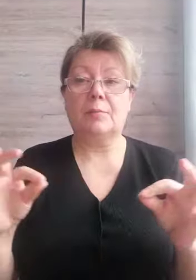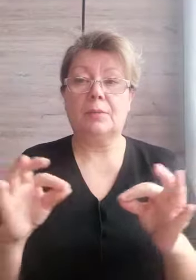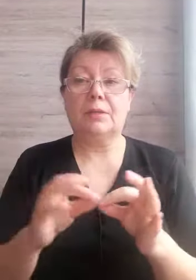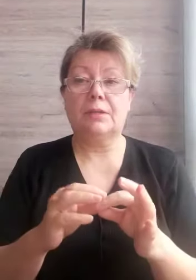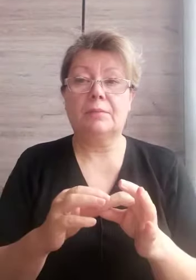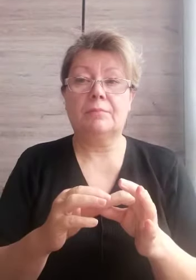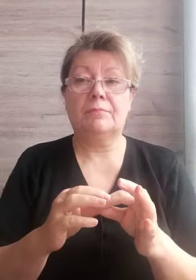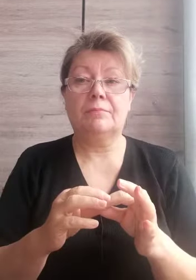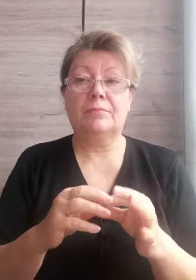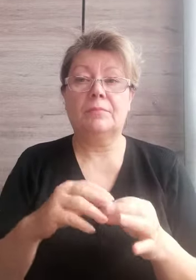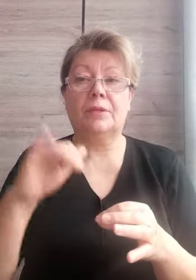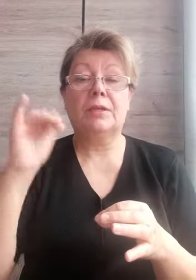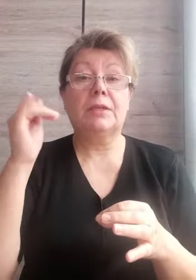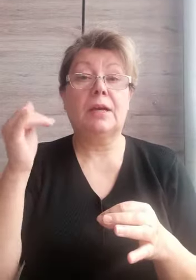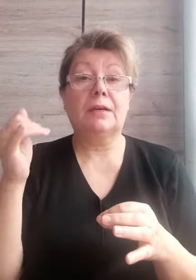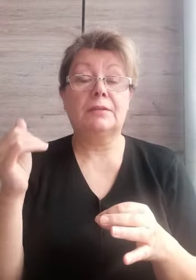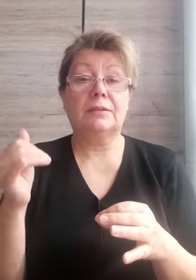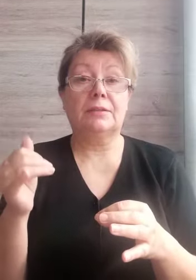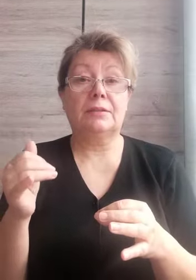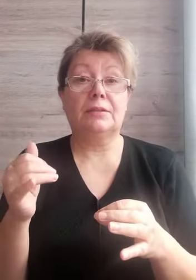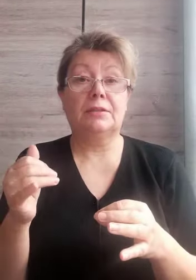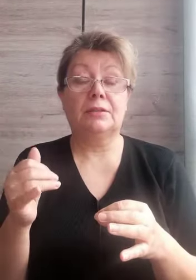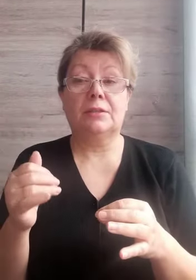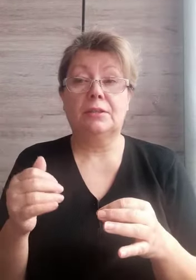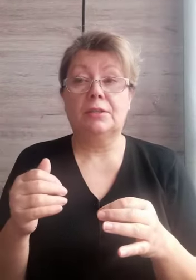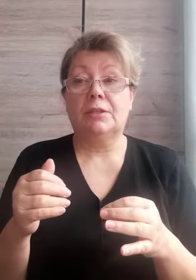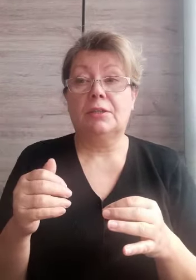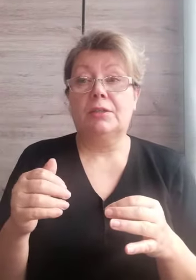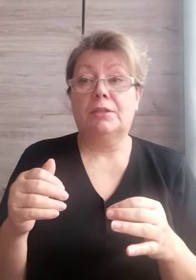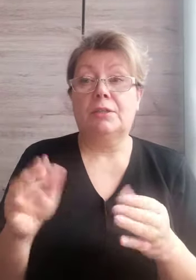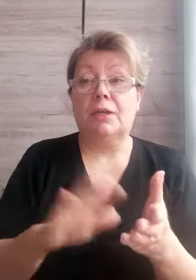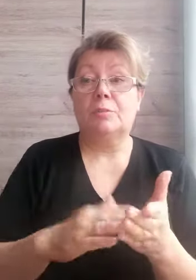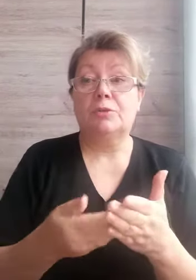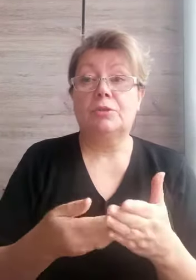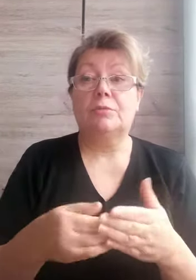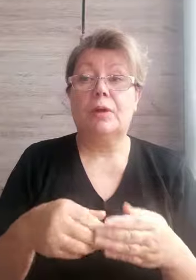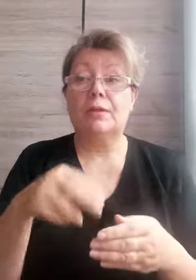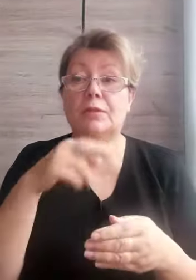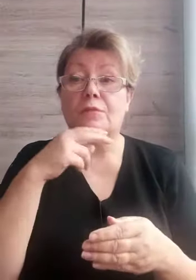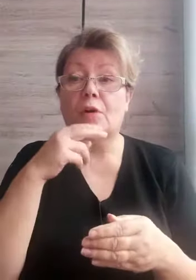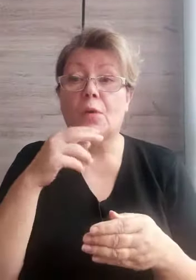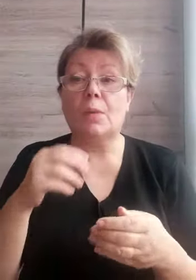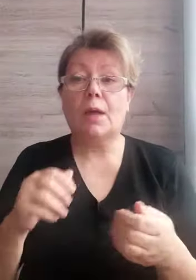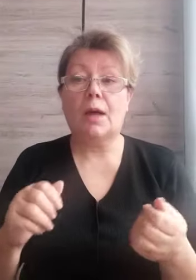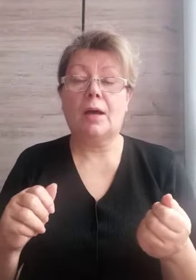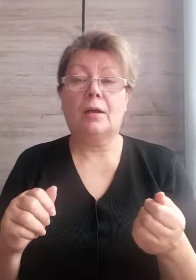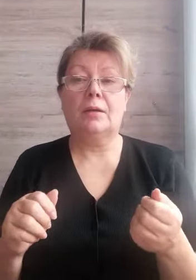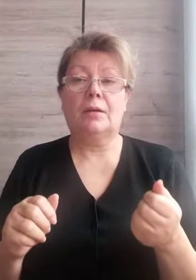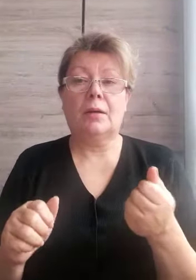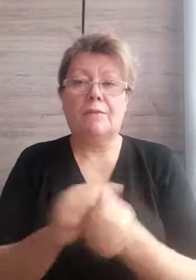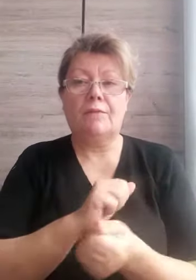ręki, jamki i na przykład woda. W